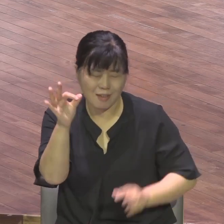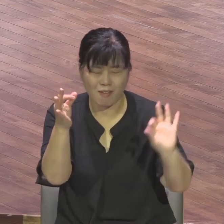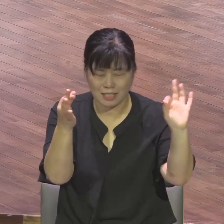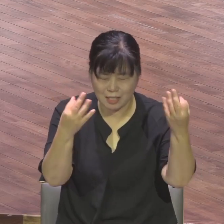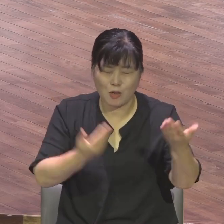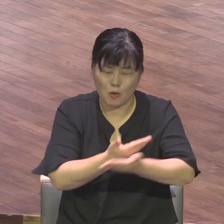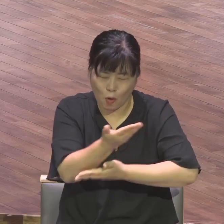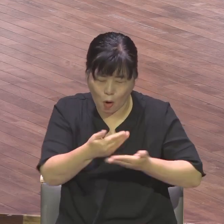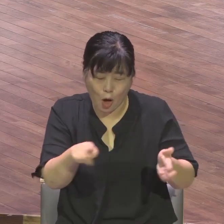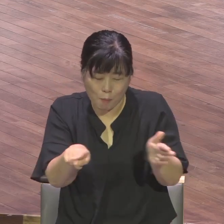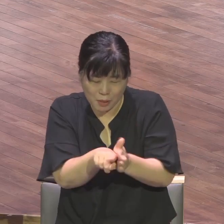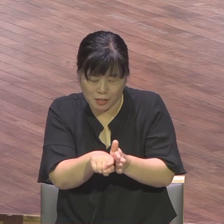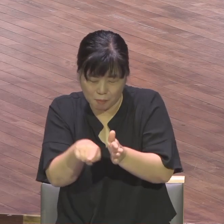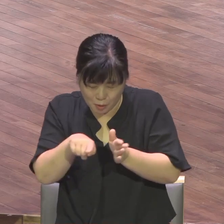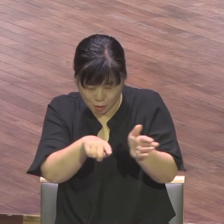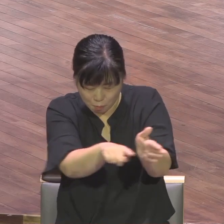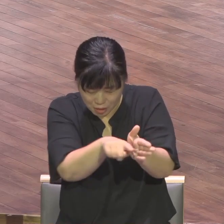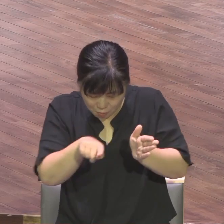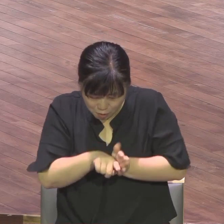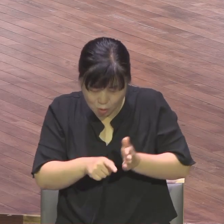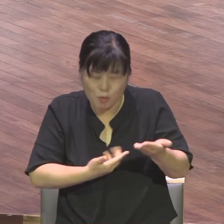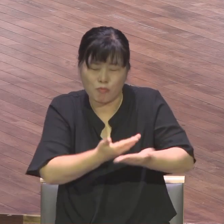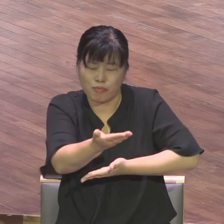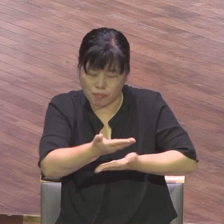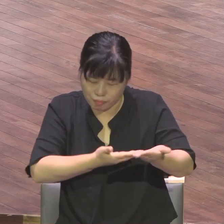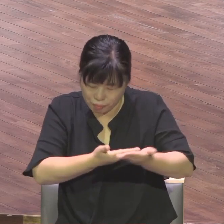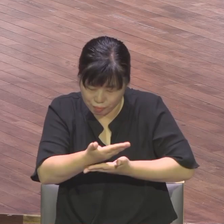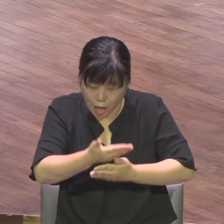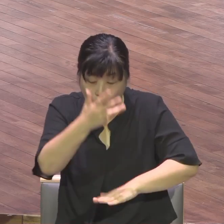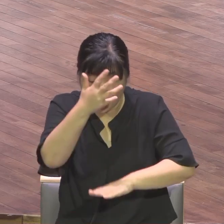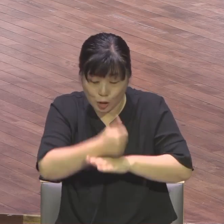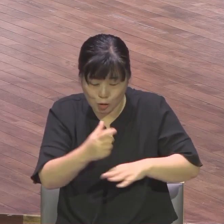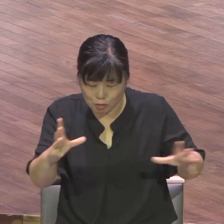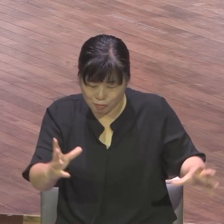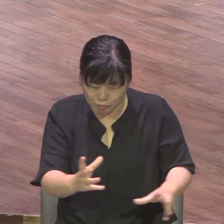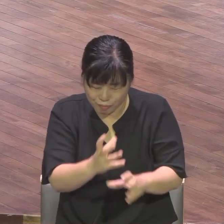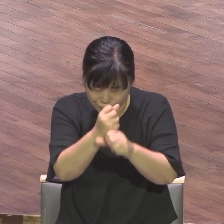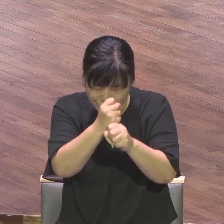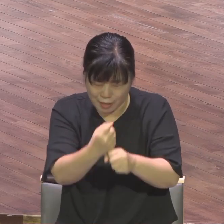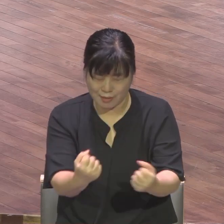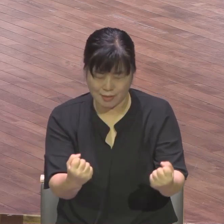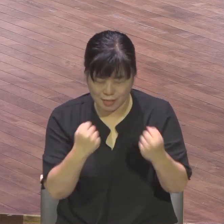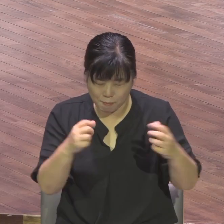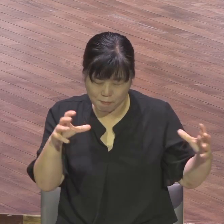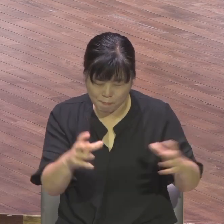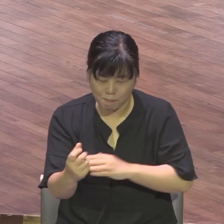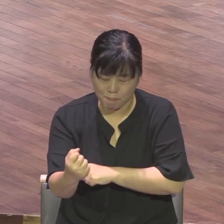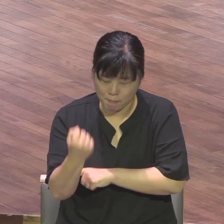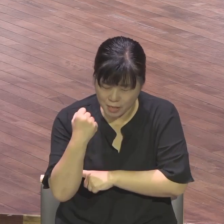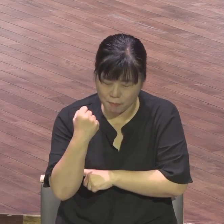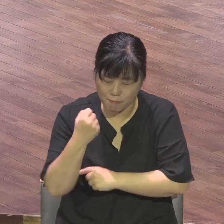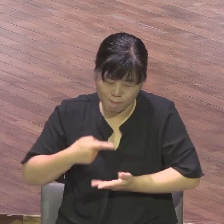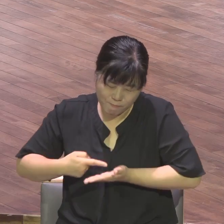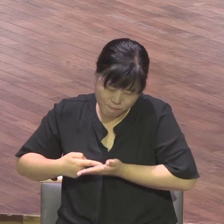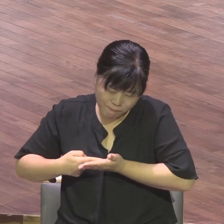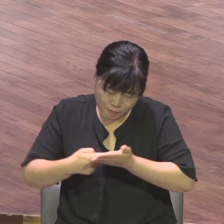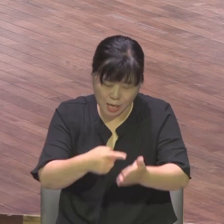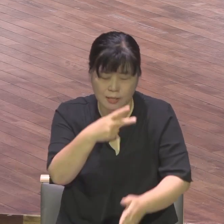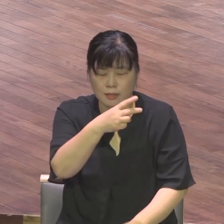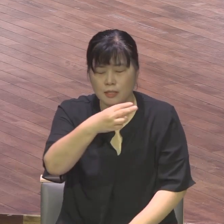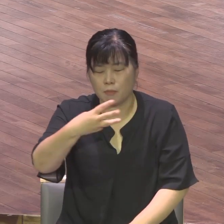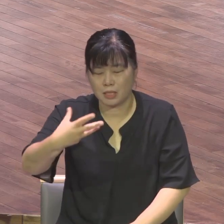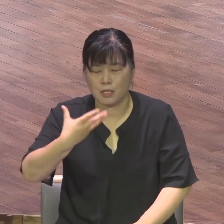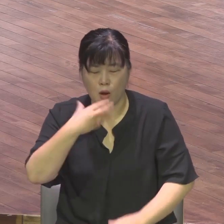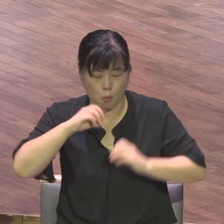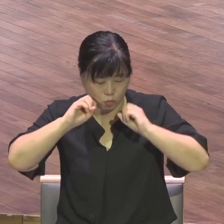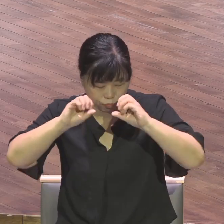믿어주고 서로 함께하면서 삼위일조 이삼칠하나 살릴 수 있는 이 삼운동이 본격적으로 활성화되게